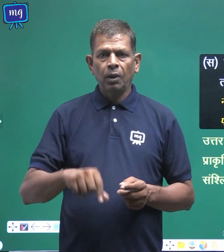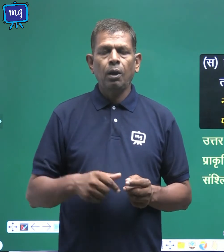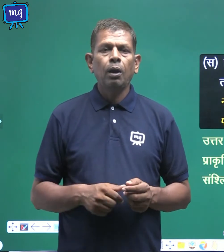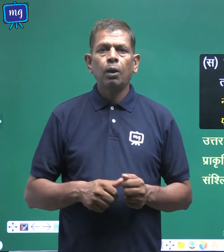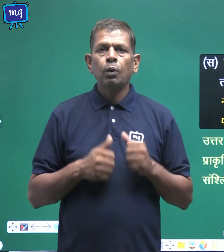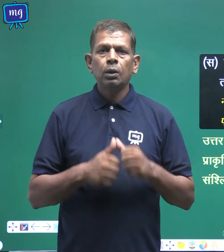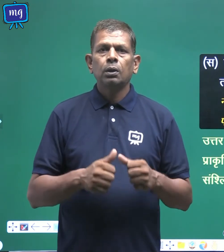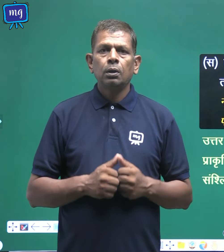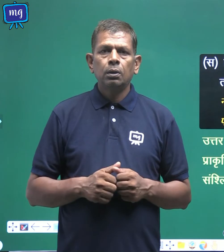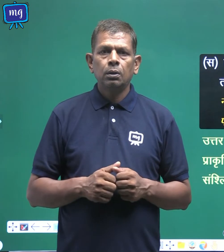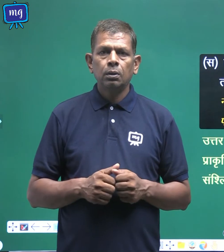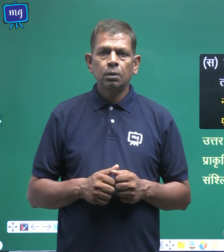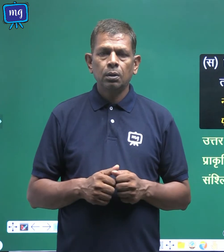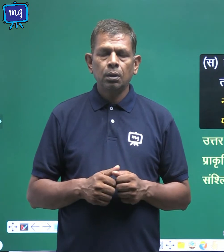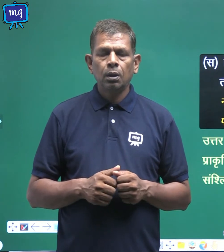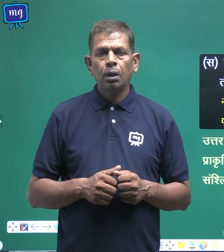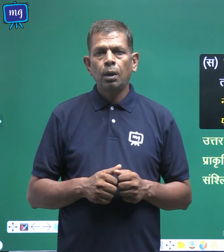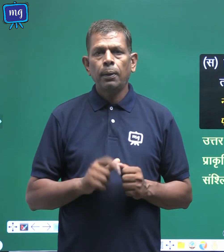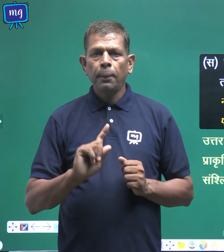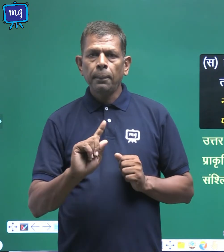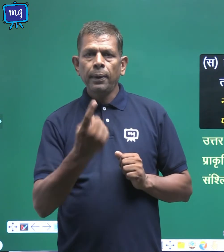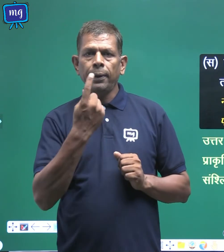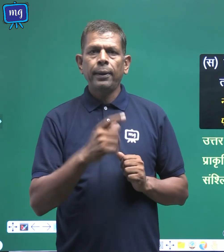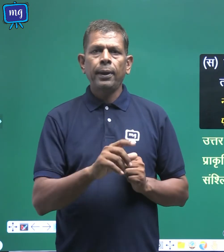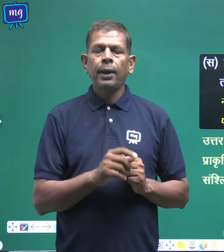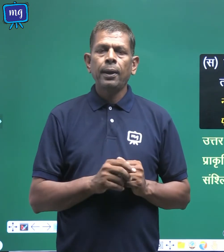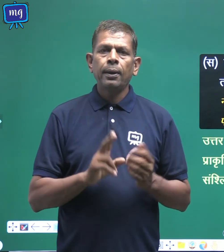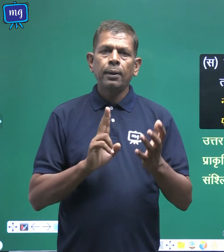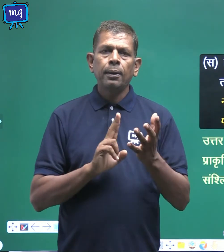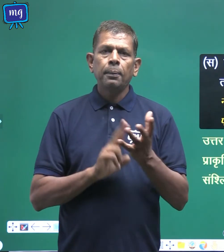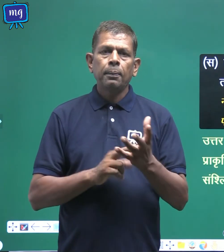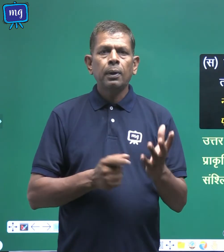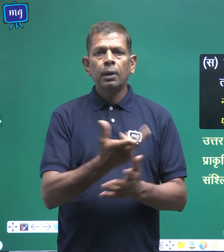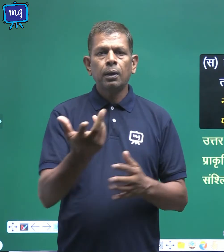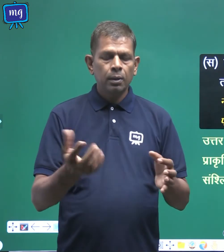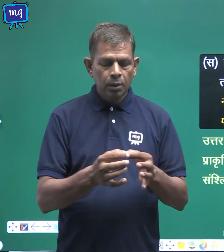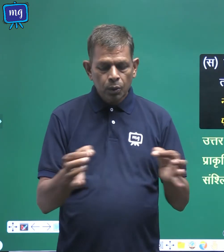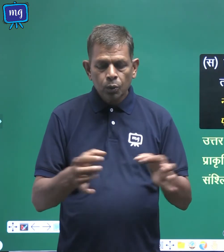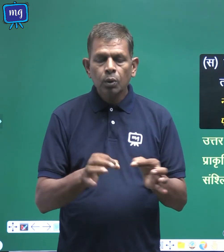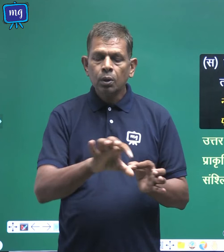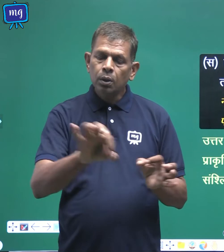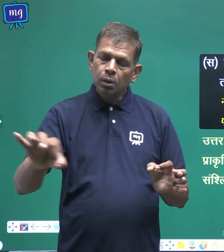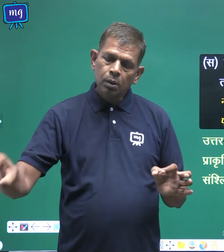उत्तर लिखेंगे। पहले हम प्राकृतिक तंतु छांटेंगे।